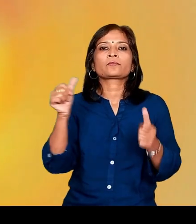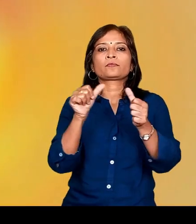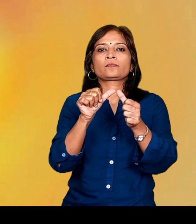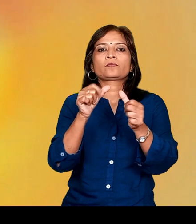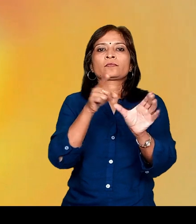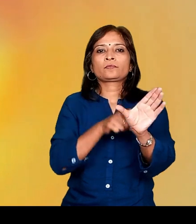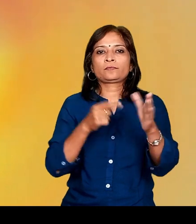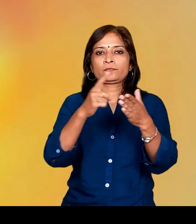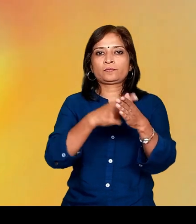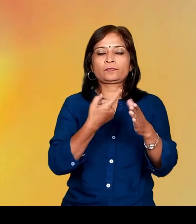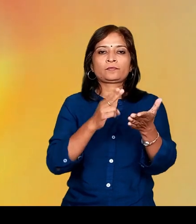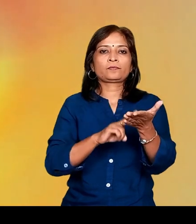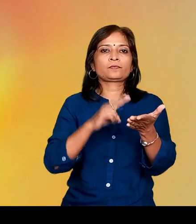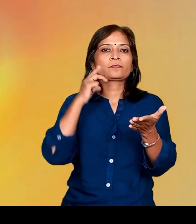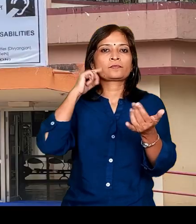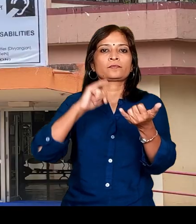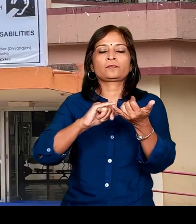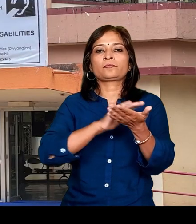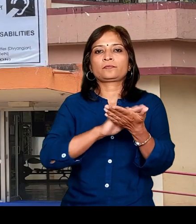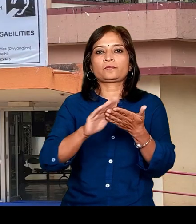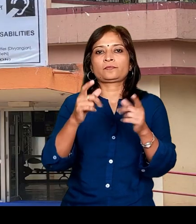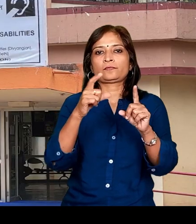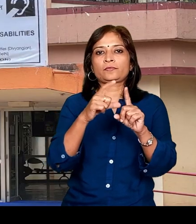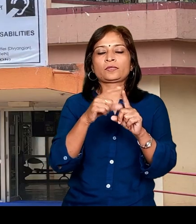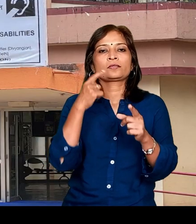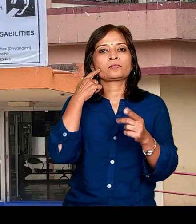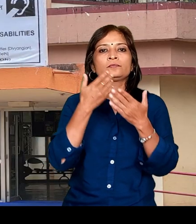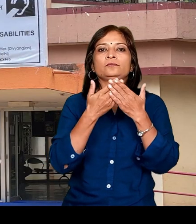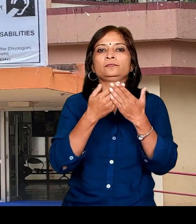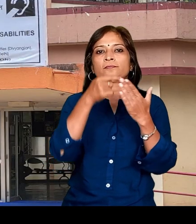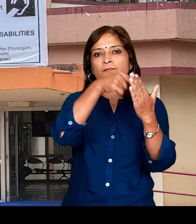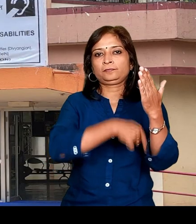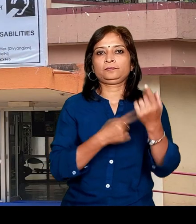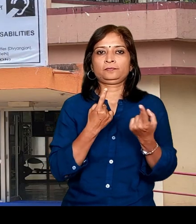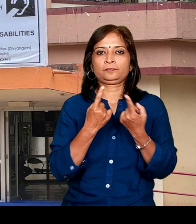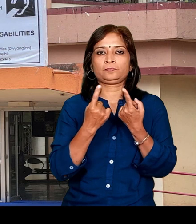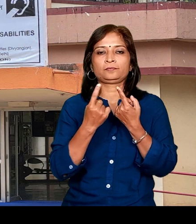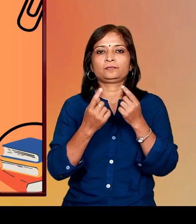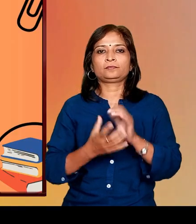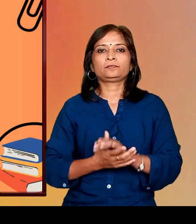अली यावर जंग नेशनल इंस्टीट्यूट ऑफ स्पीच एंड हियरिंग डिसेबिलिटीज के बारे में।